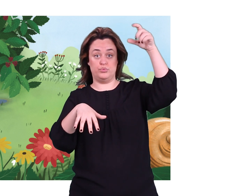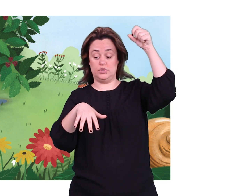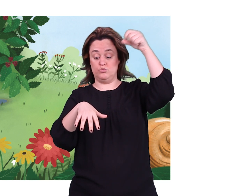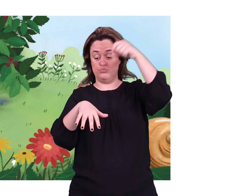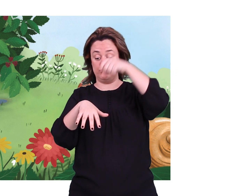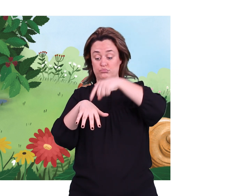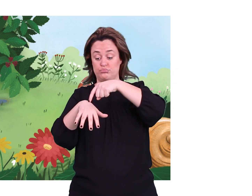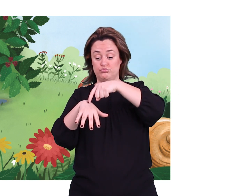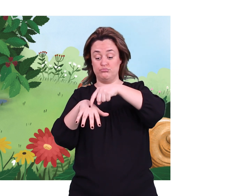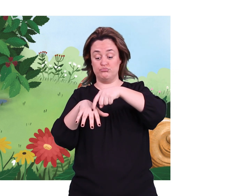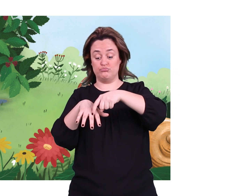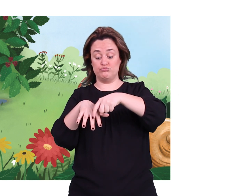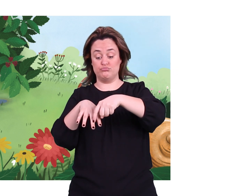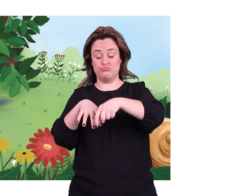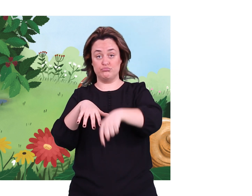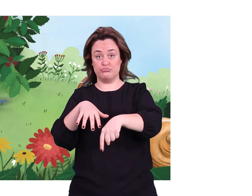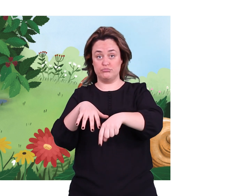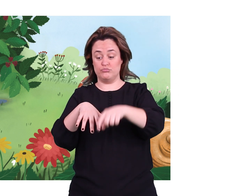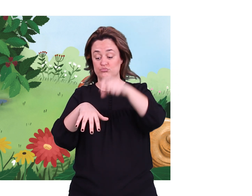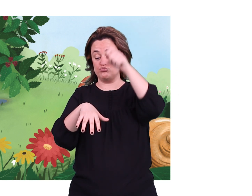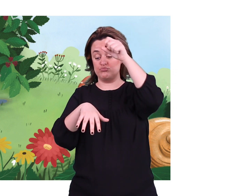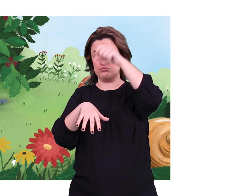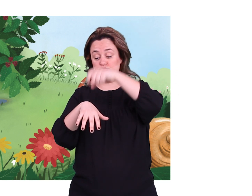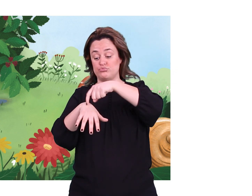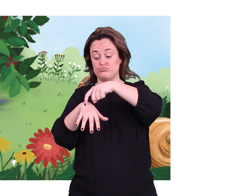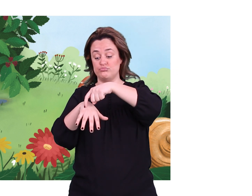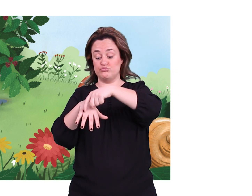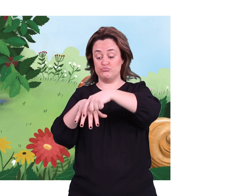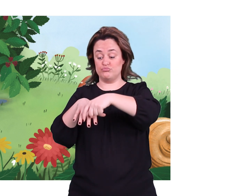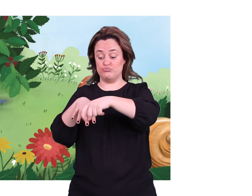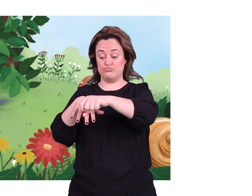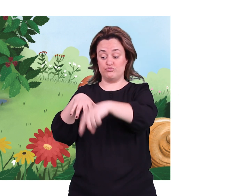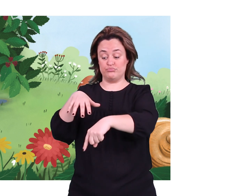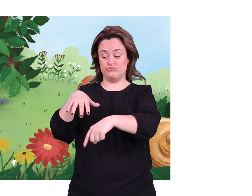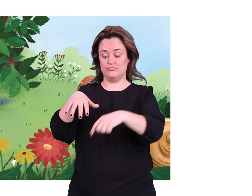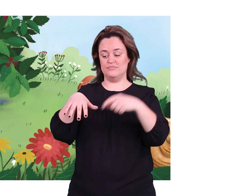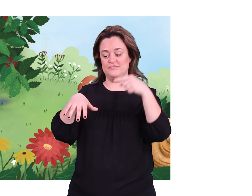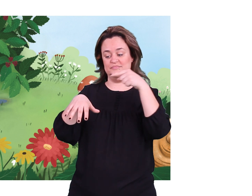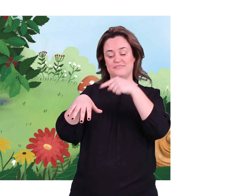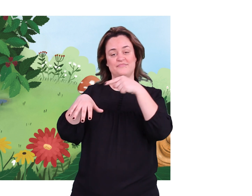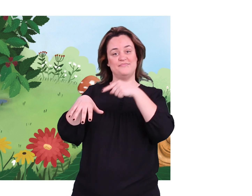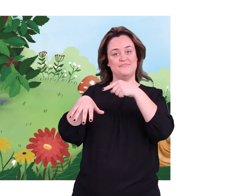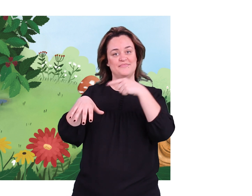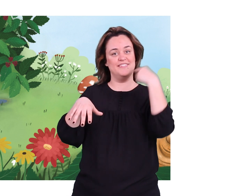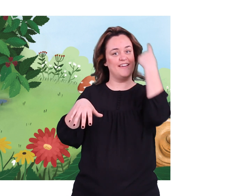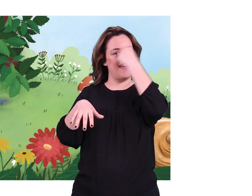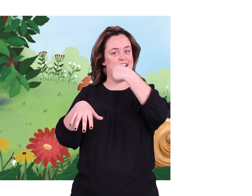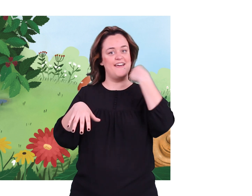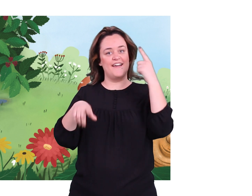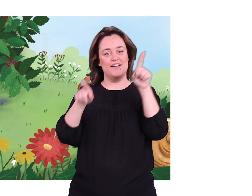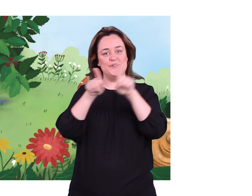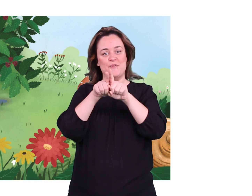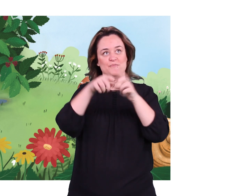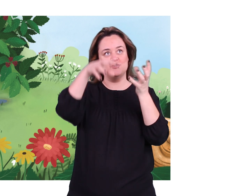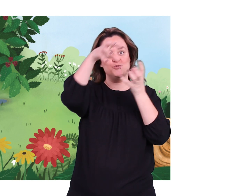dont les feuilles ont recueilli les gouttes d'eau qu'elles font tomber comme un nuage tout